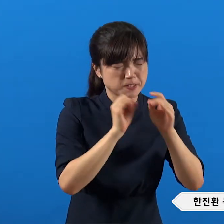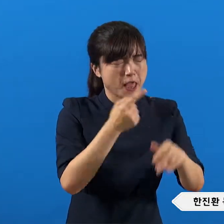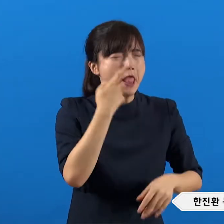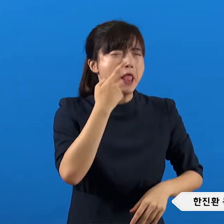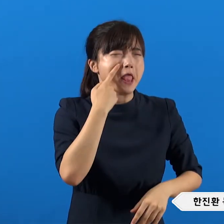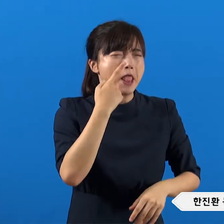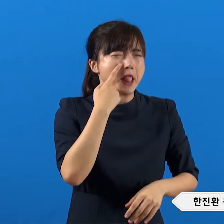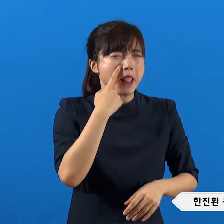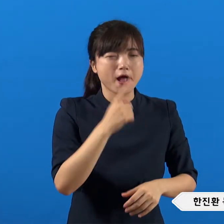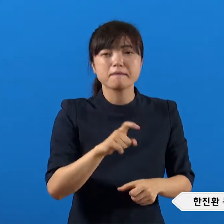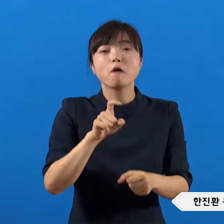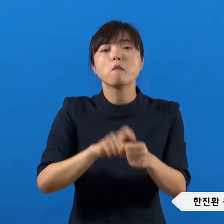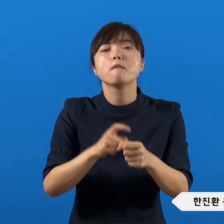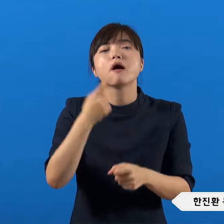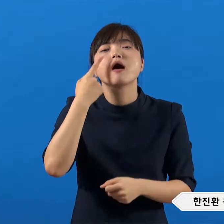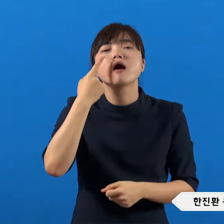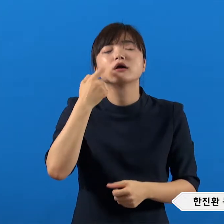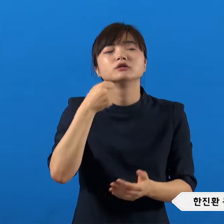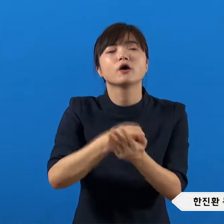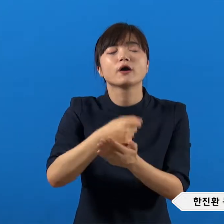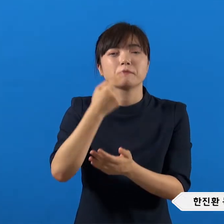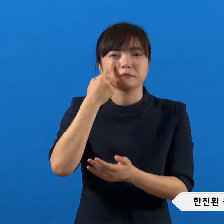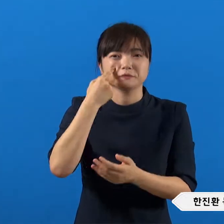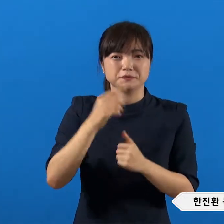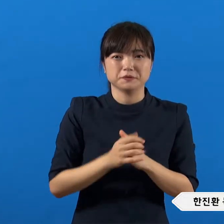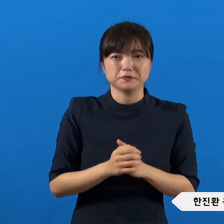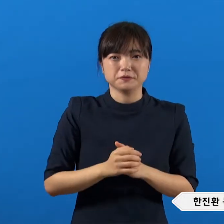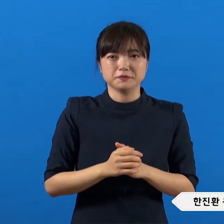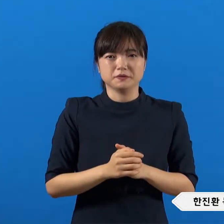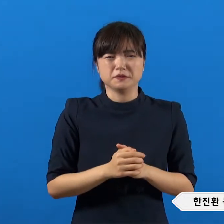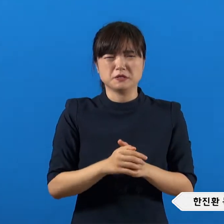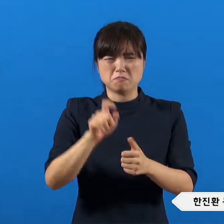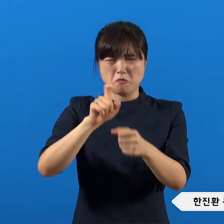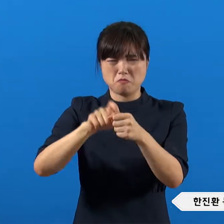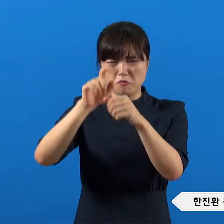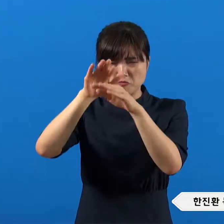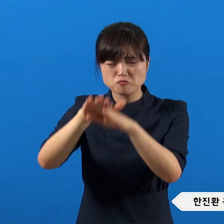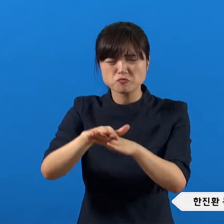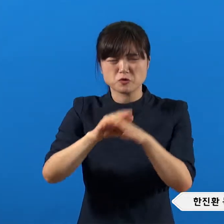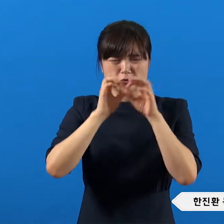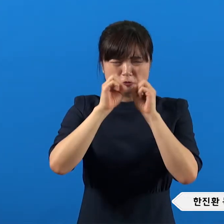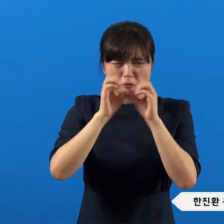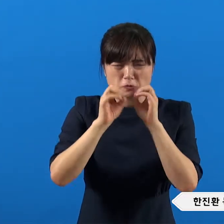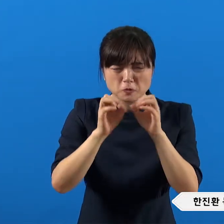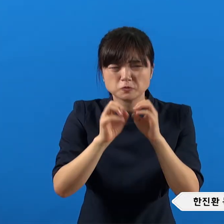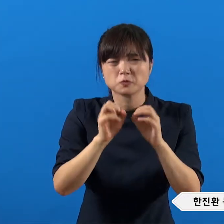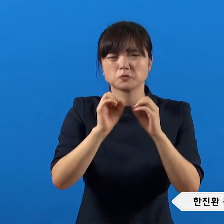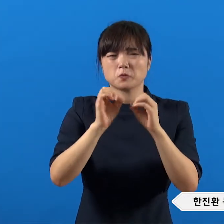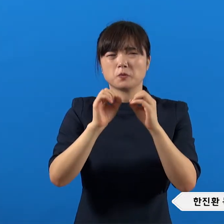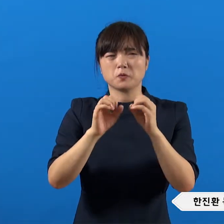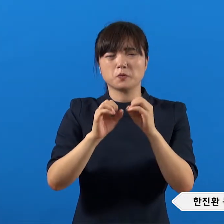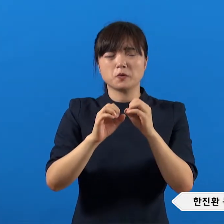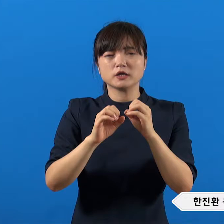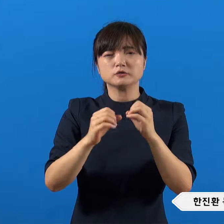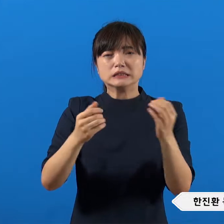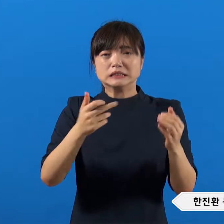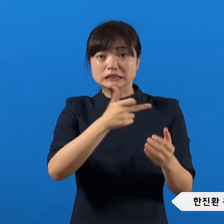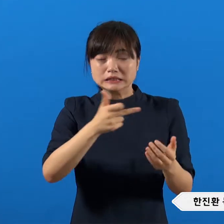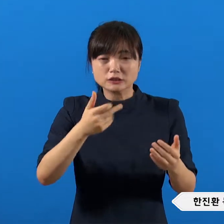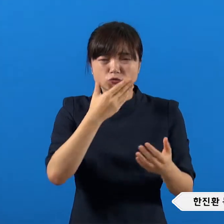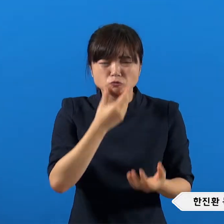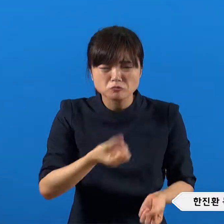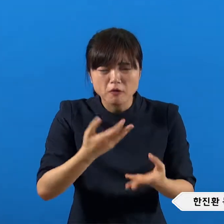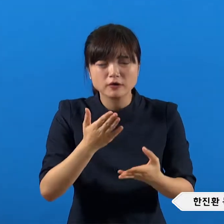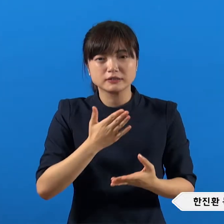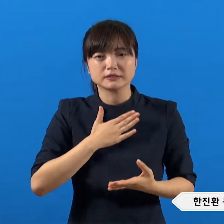정해 보십시오. 그 목표를 향해 달려가면서 정말 전도할 수 있는 이 최고의 축복을 올 한